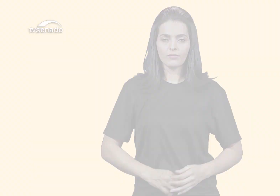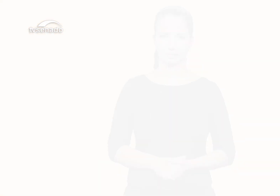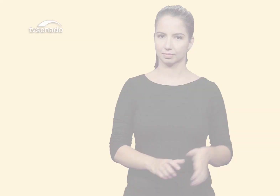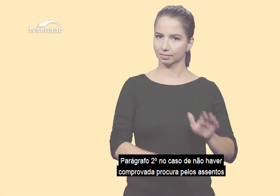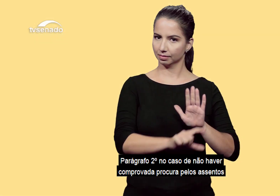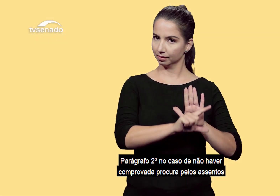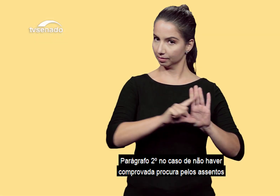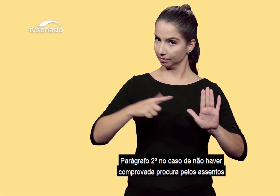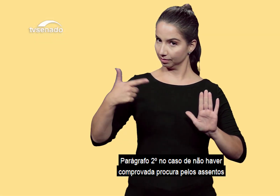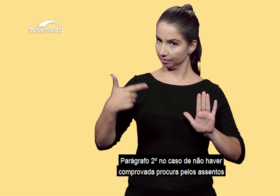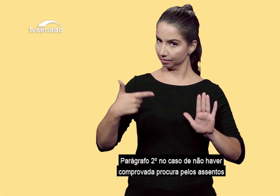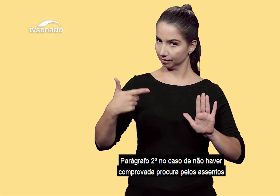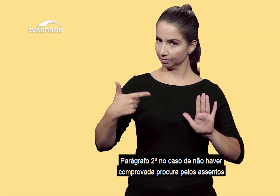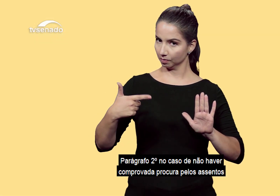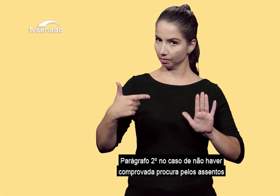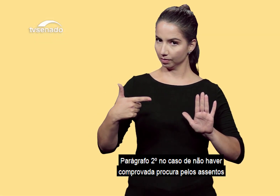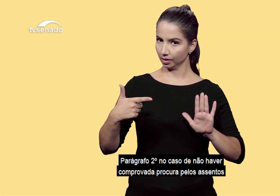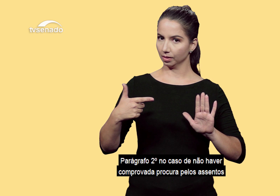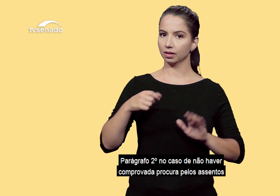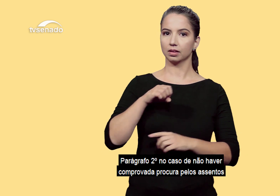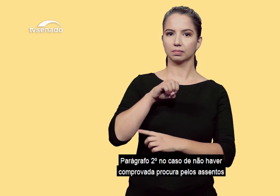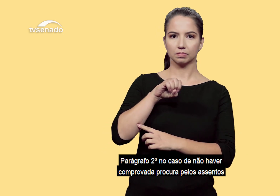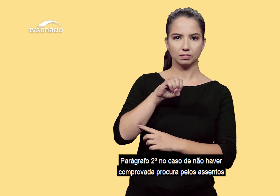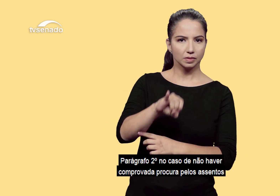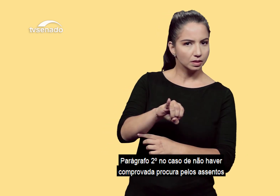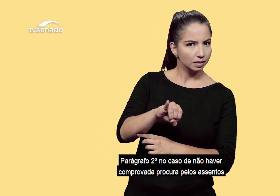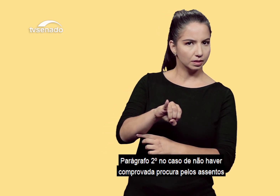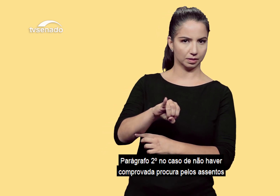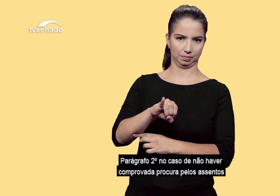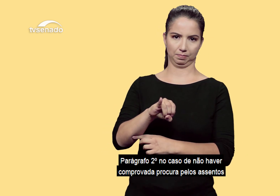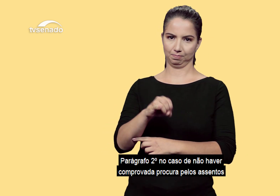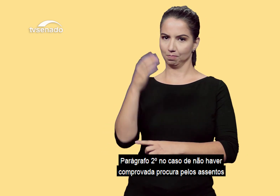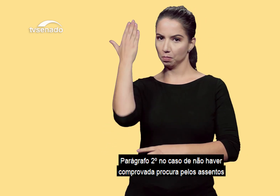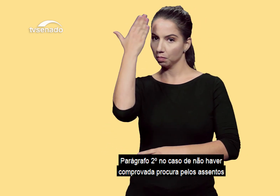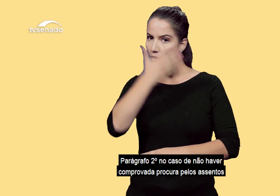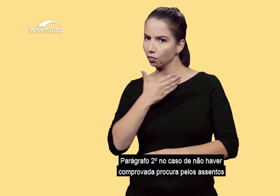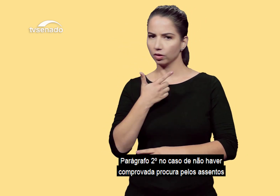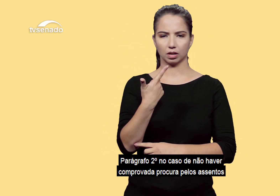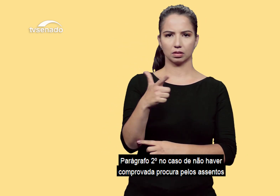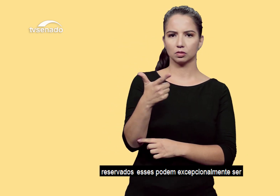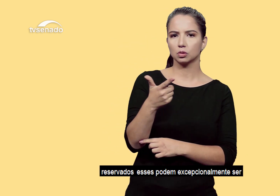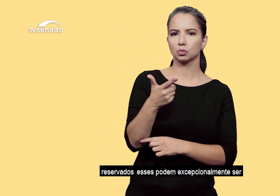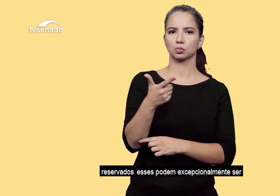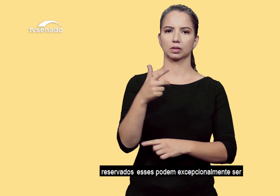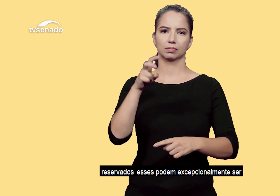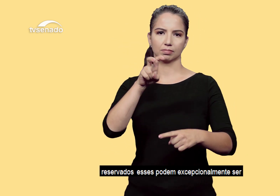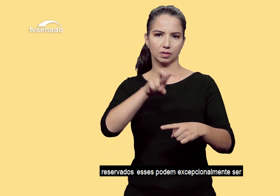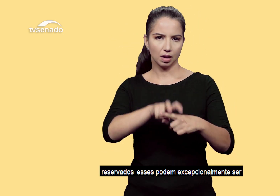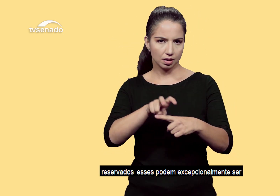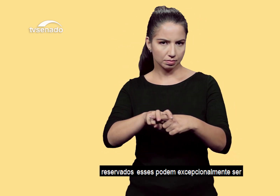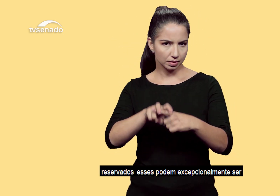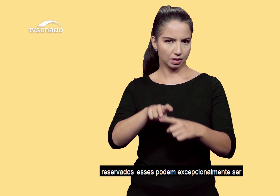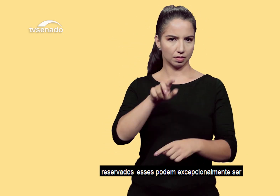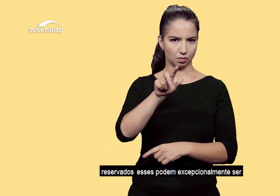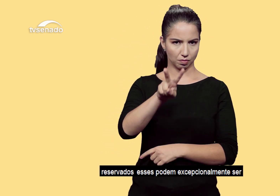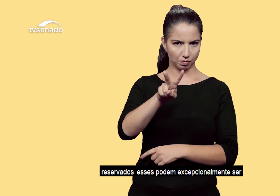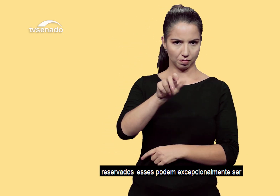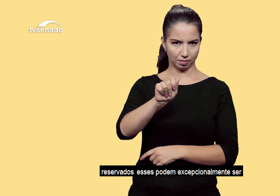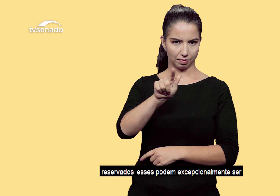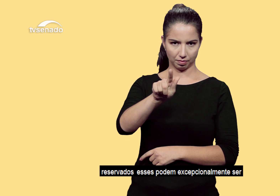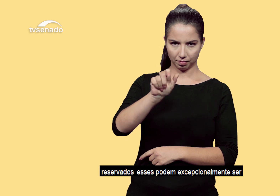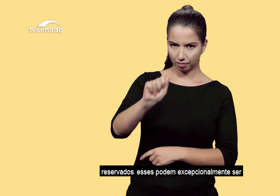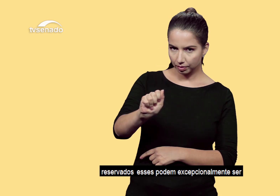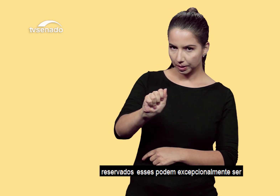Parágrafo 2º No caso de não haver comprovada procura pelos assentos reservados esses